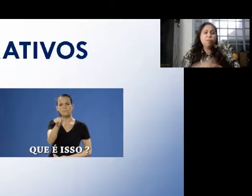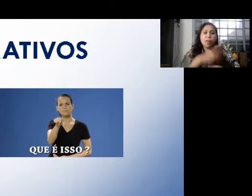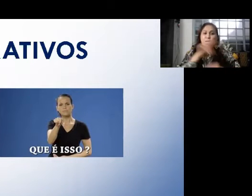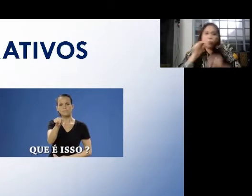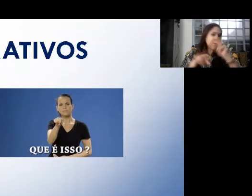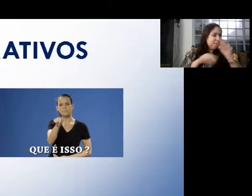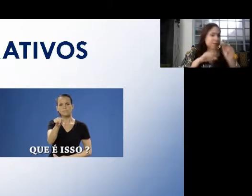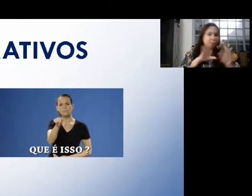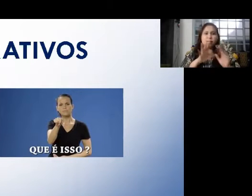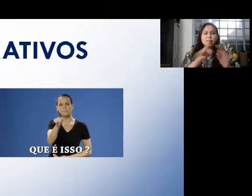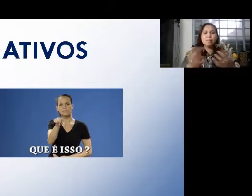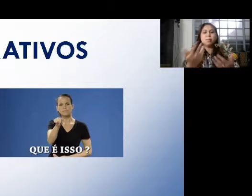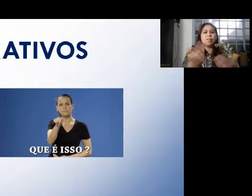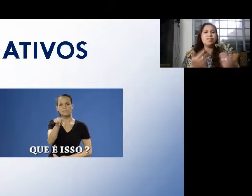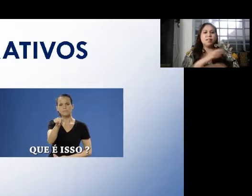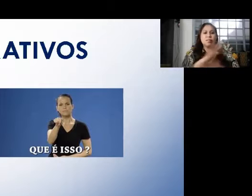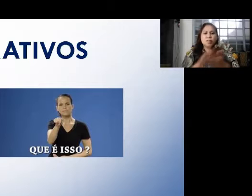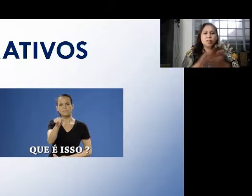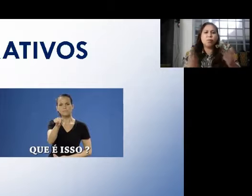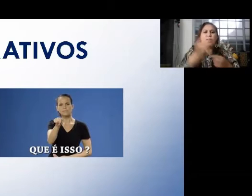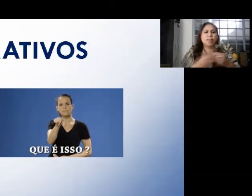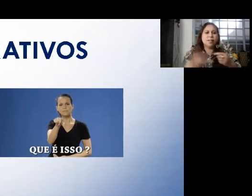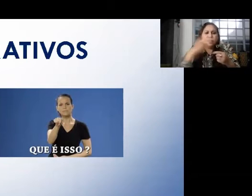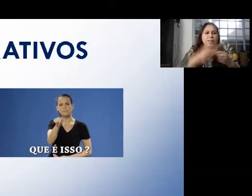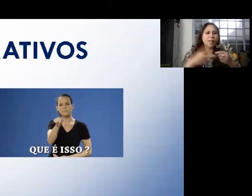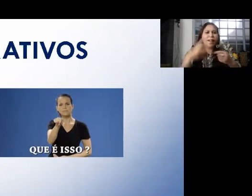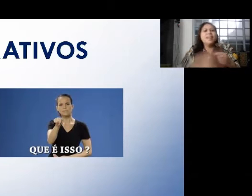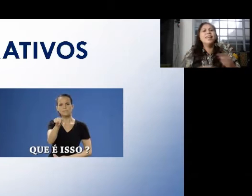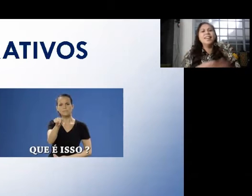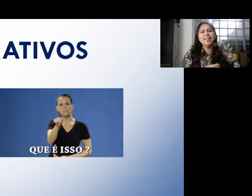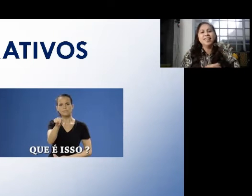Eu falo muito, então às vezes a pessoa está falando e eu já vou cortando,